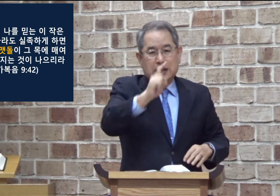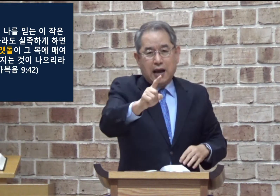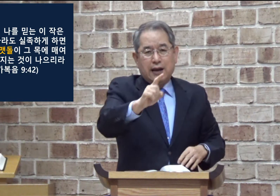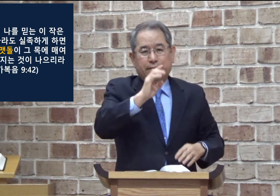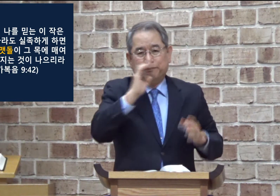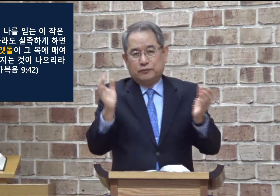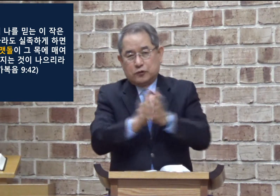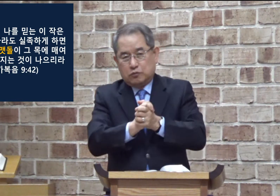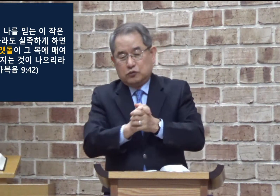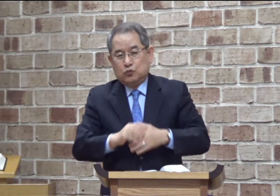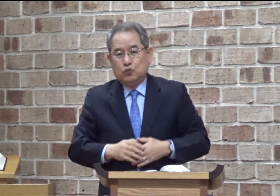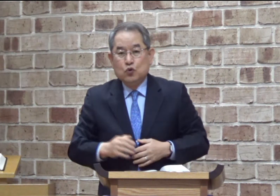이 말씀의 뜻은